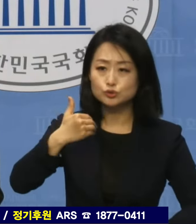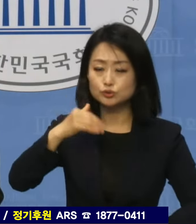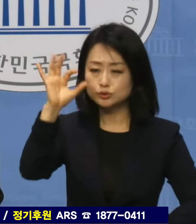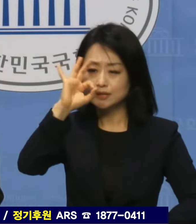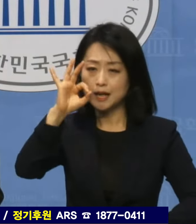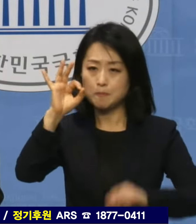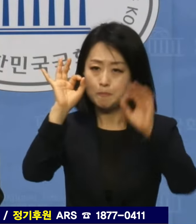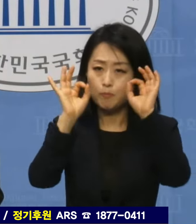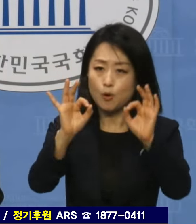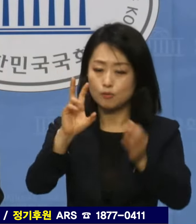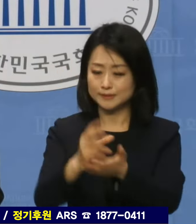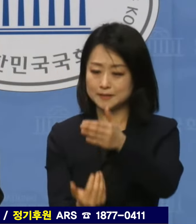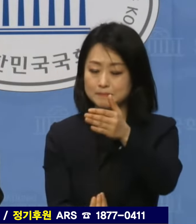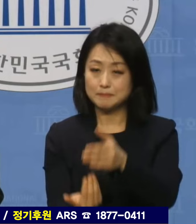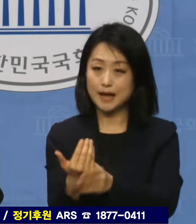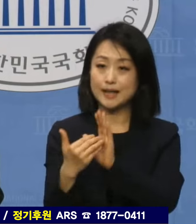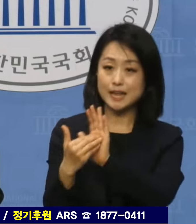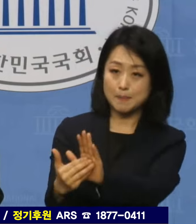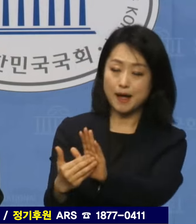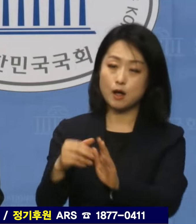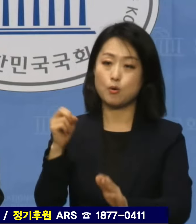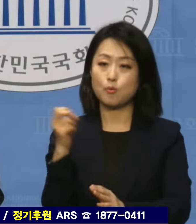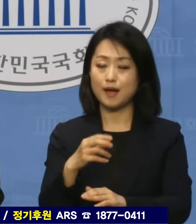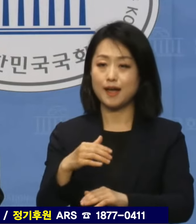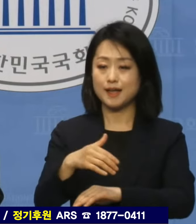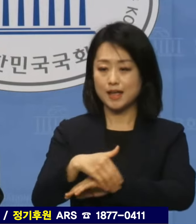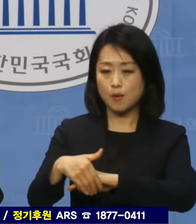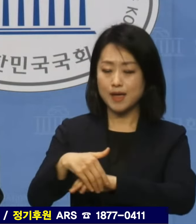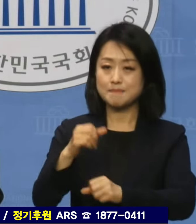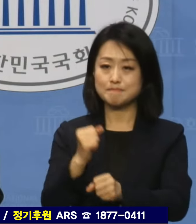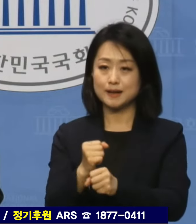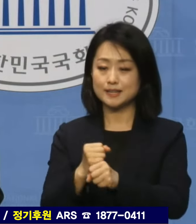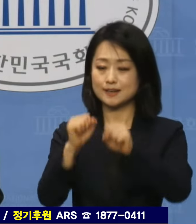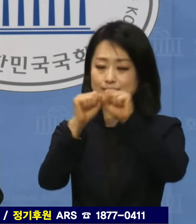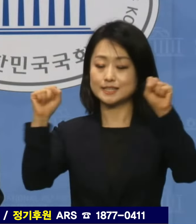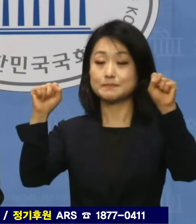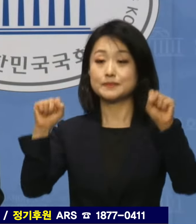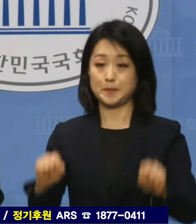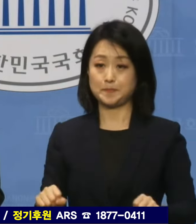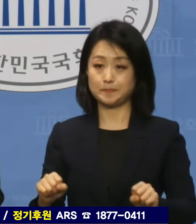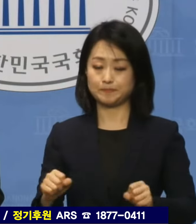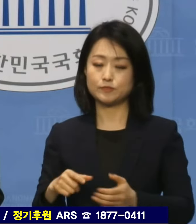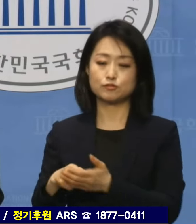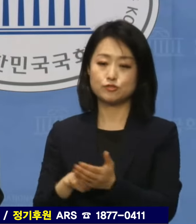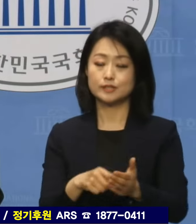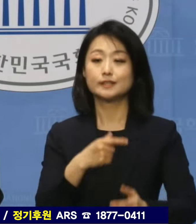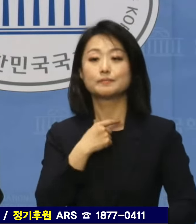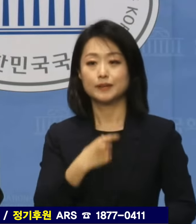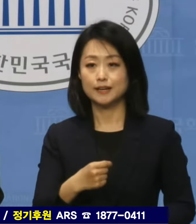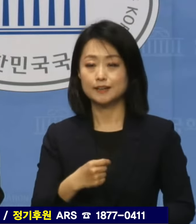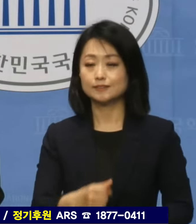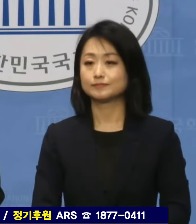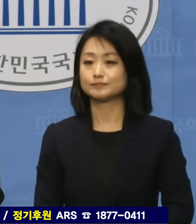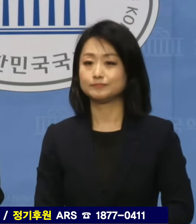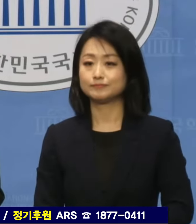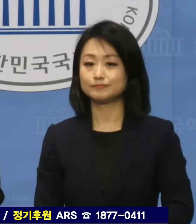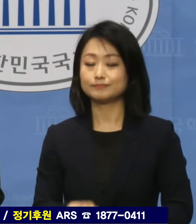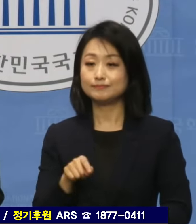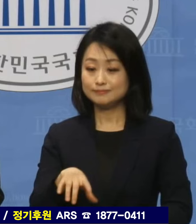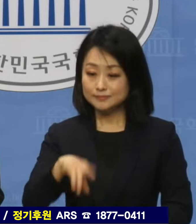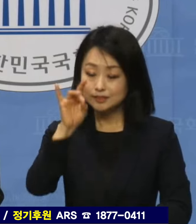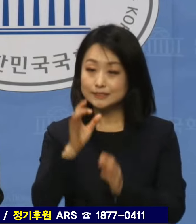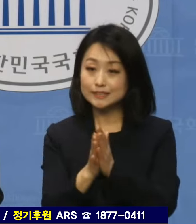사회적 재난에 대한 예방 및 대응 시스템 재정비를 추진하겠습니다. 그